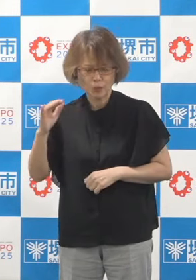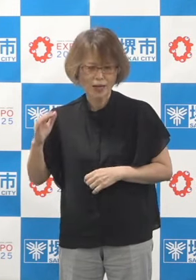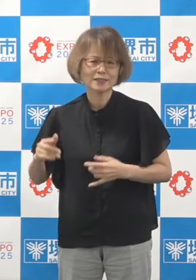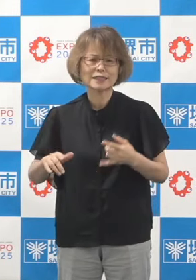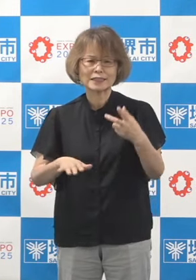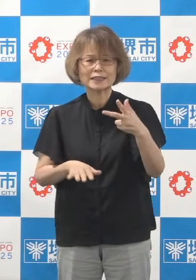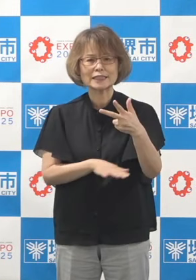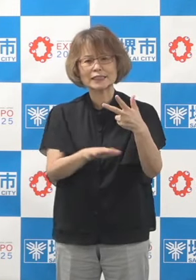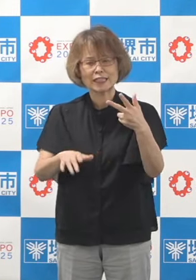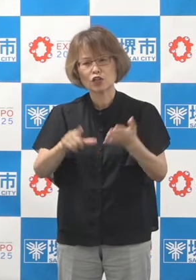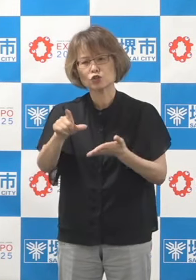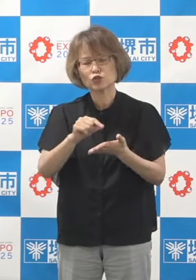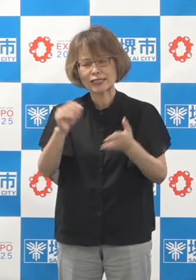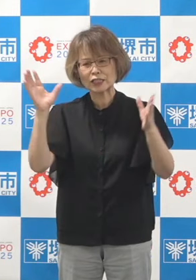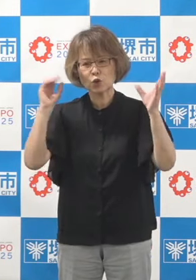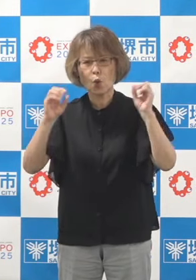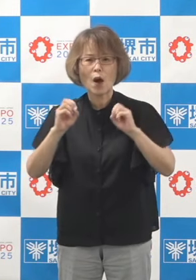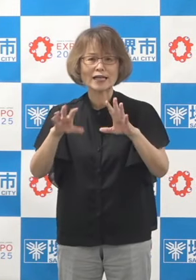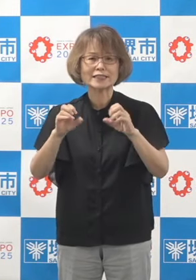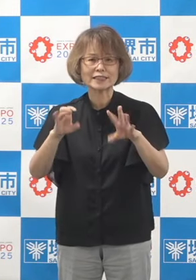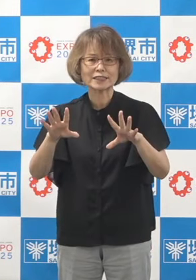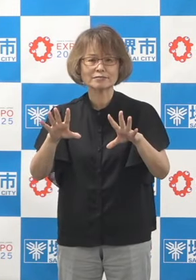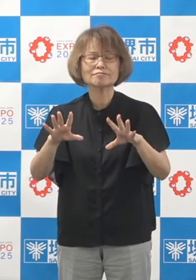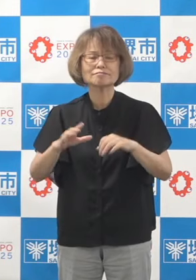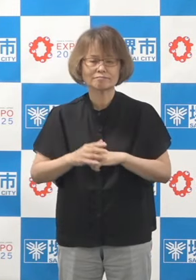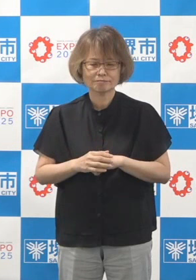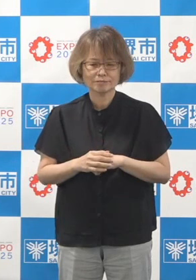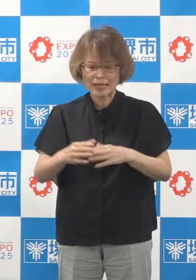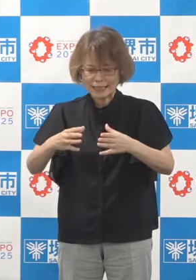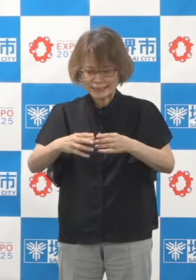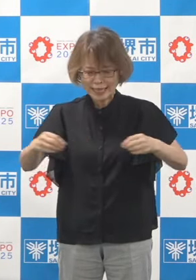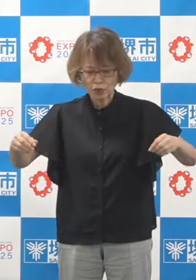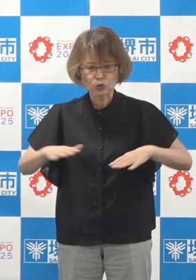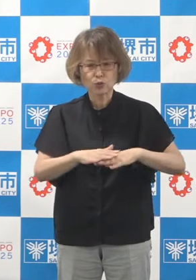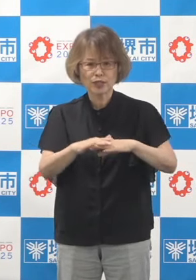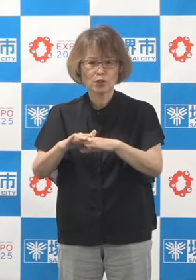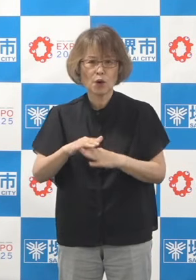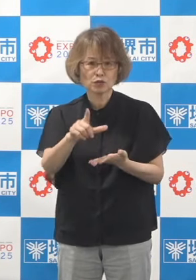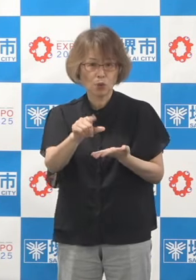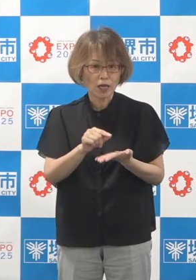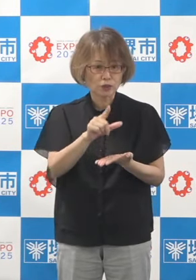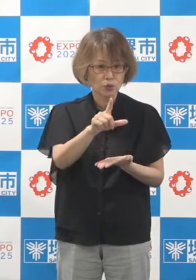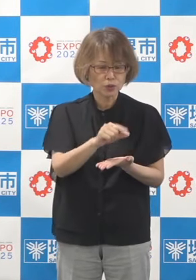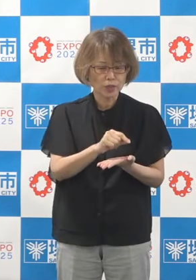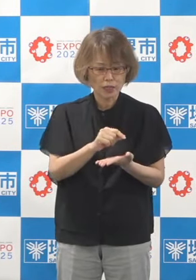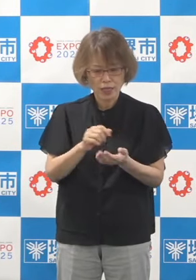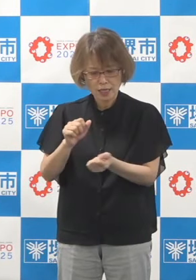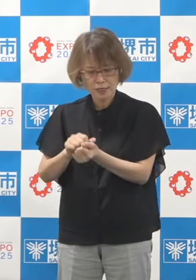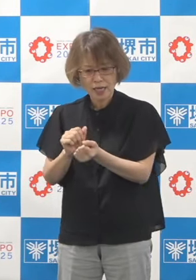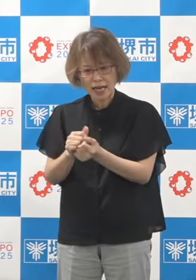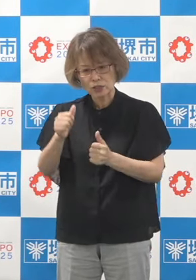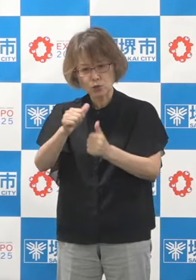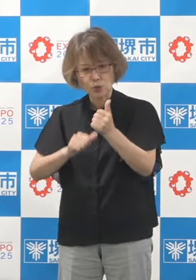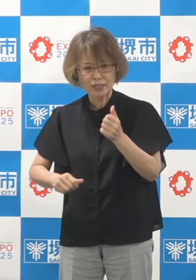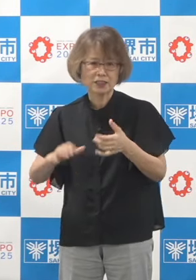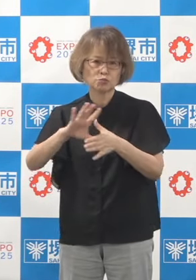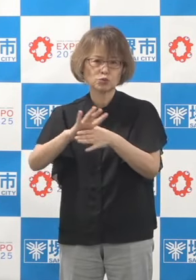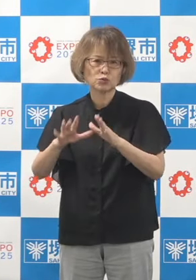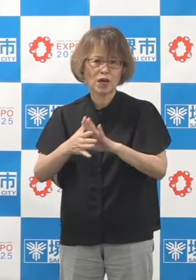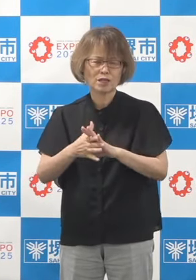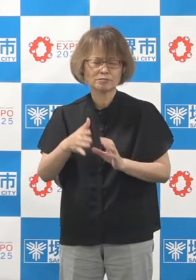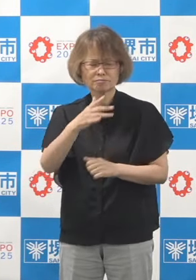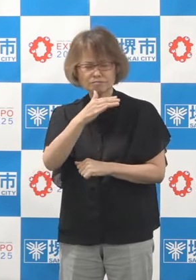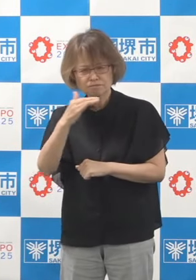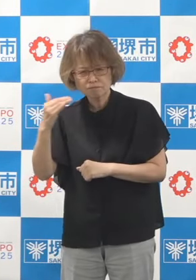発信です。日本郵便が持つ全国的なネットワークを活用して、堺の歴史や文化など貴重な魅力